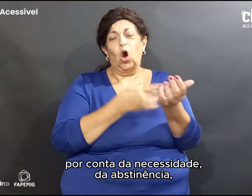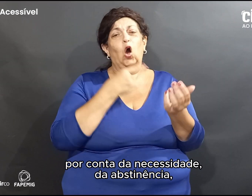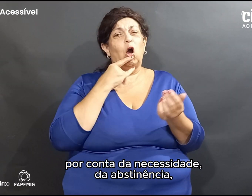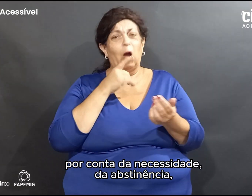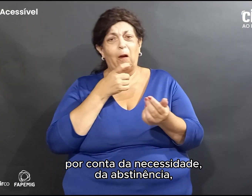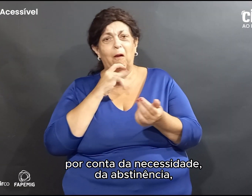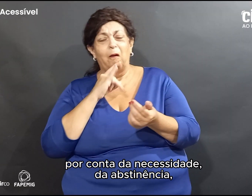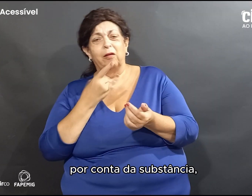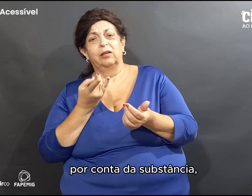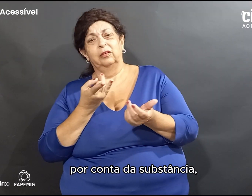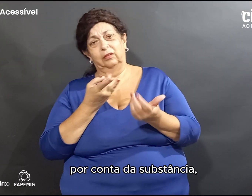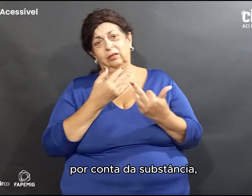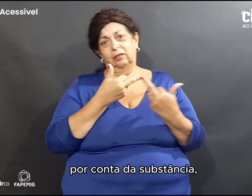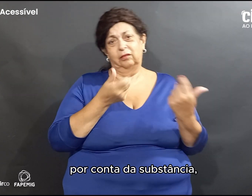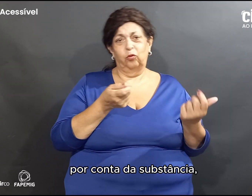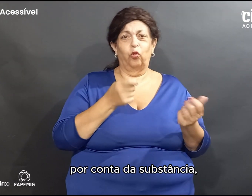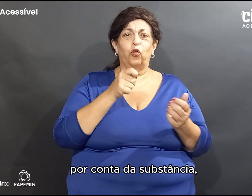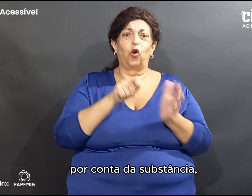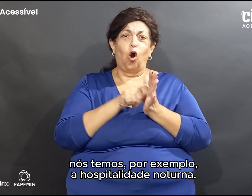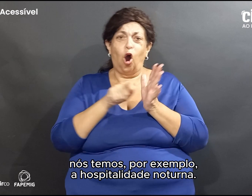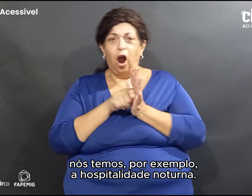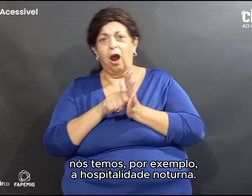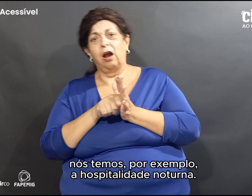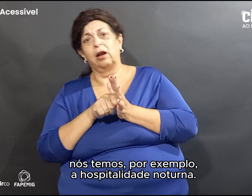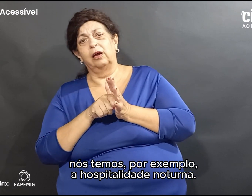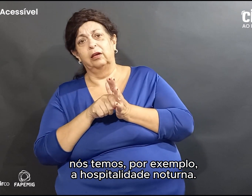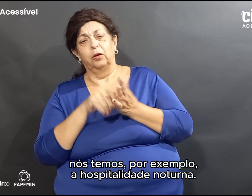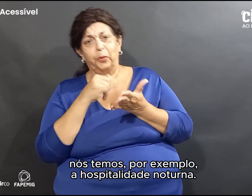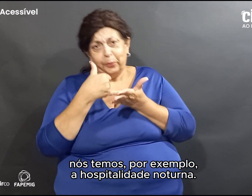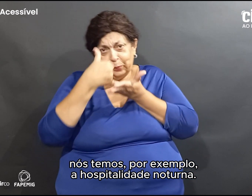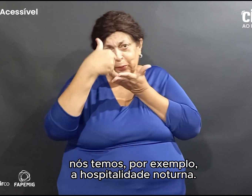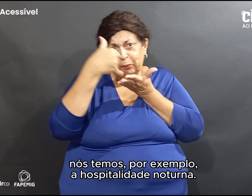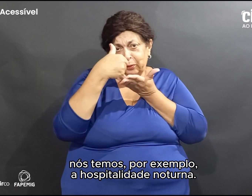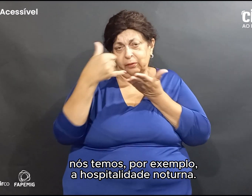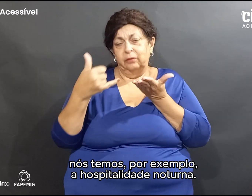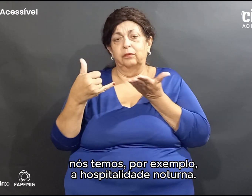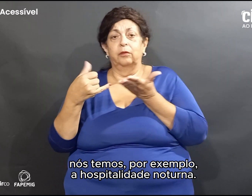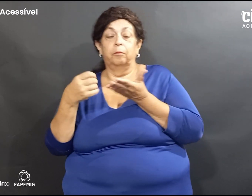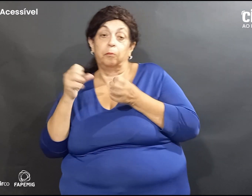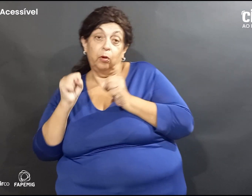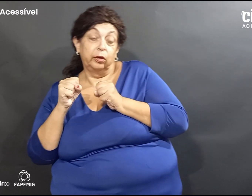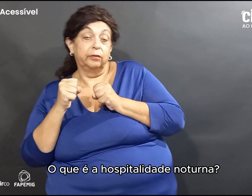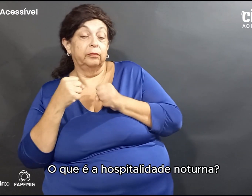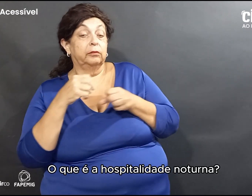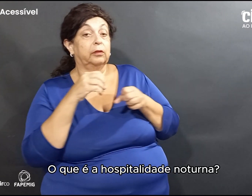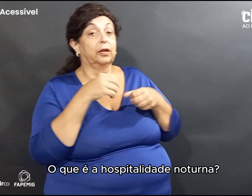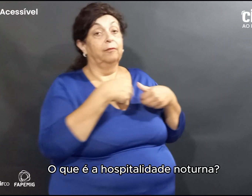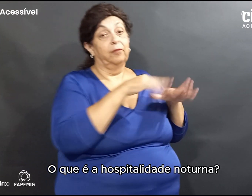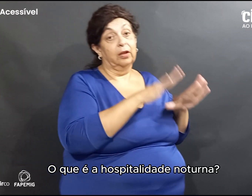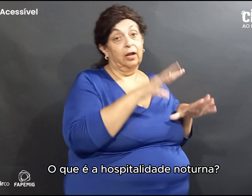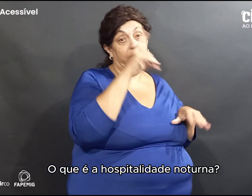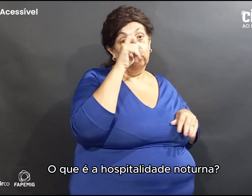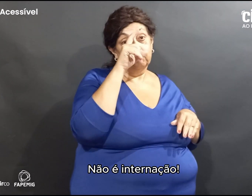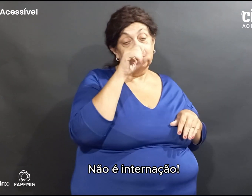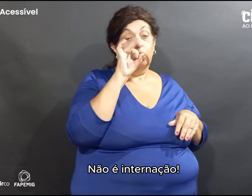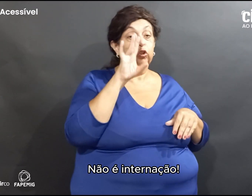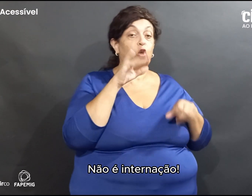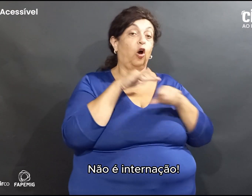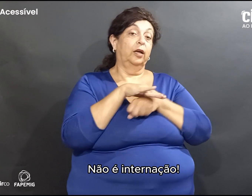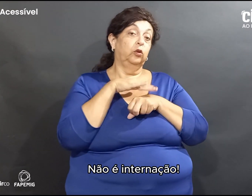da abstinência, por conta da substância. Nós temos, por exemplo, a hospitalidade noturna. O que é a hospitalidade noturna? Não é internação. O